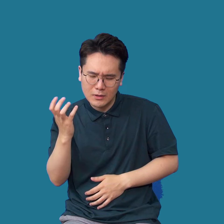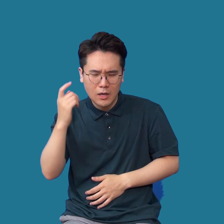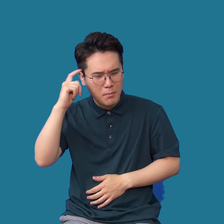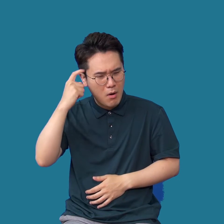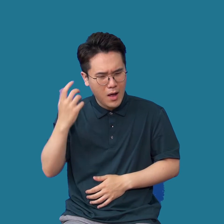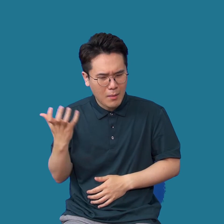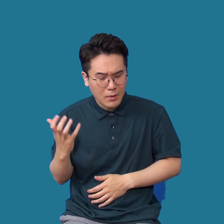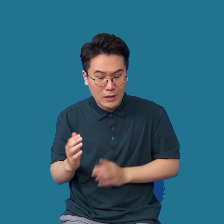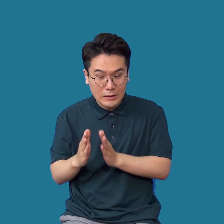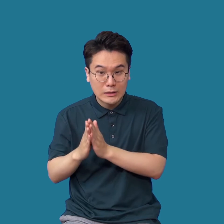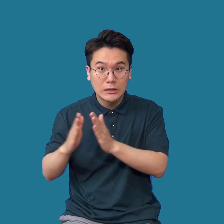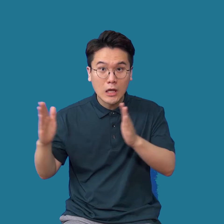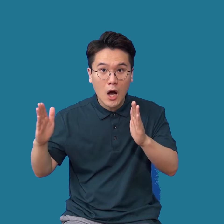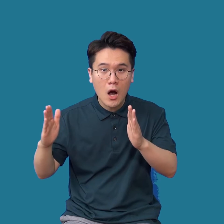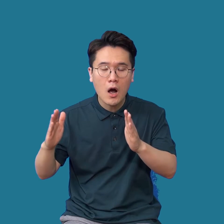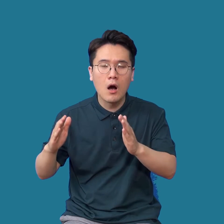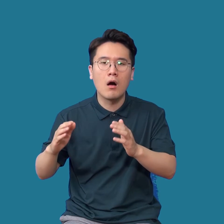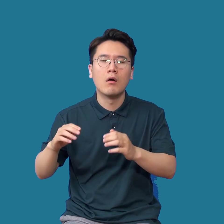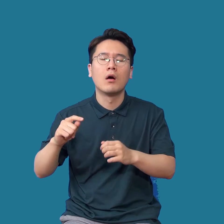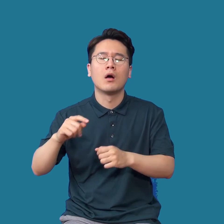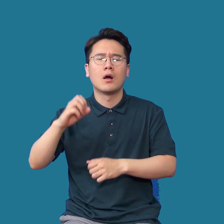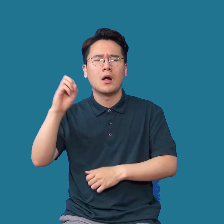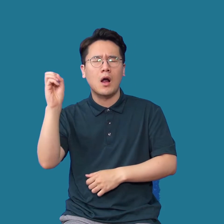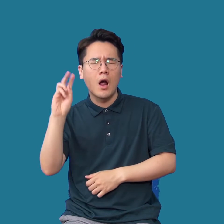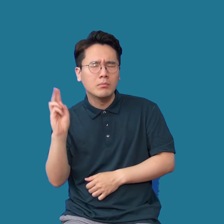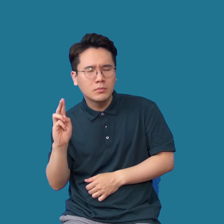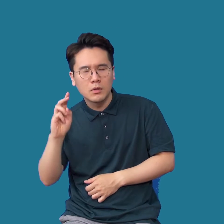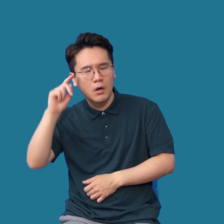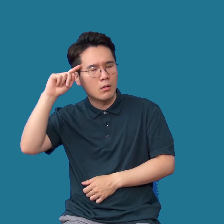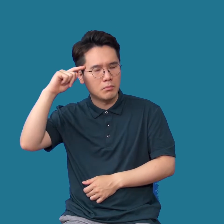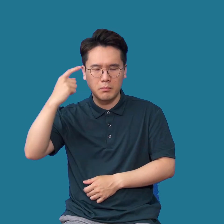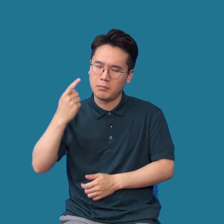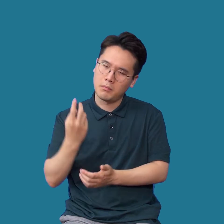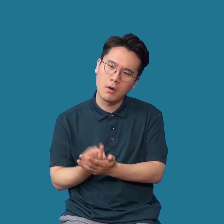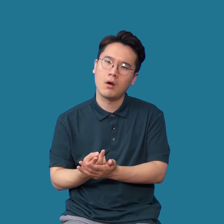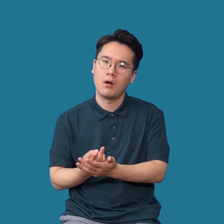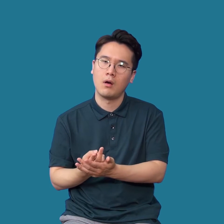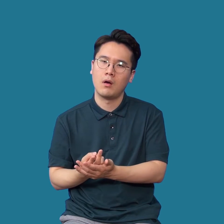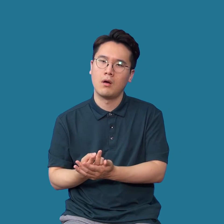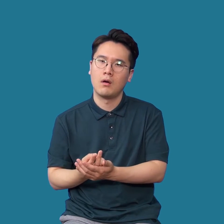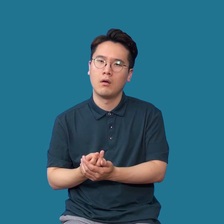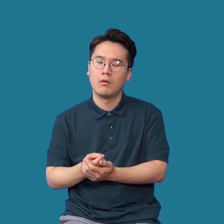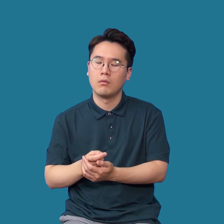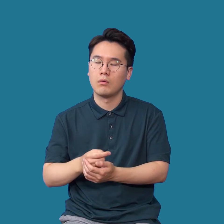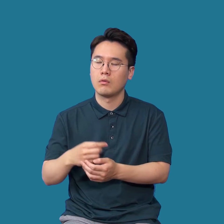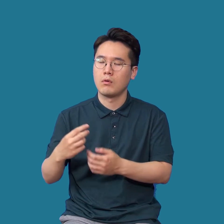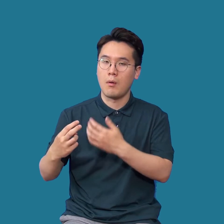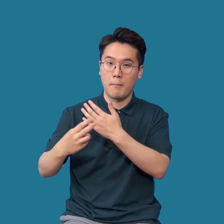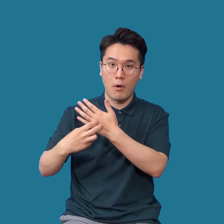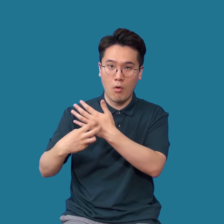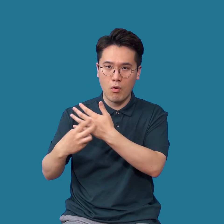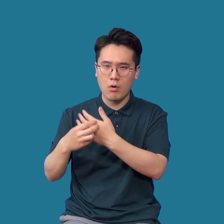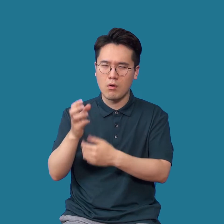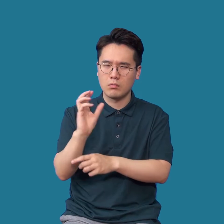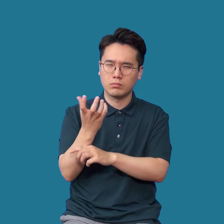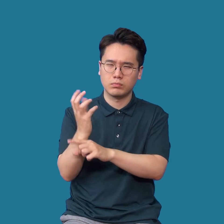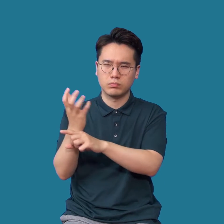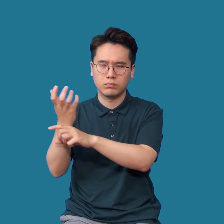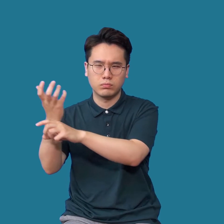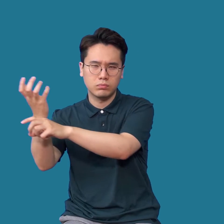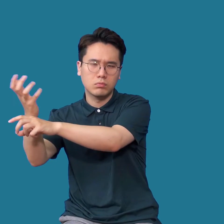설교하다가 갑자기 기절을 해서 급하게 병원으로 실어간 일도 몇 번이나 있습니다. 그